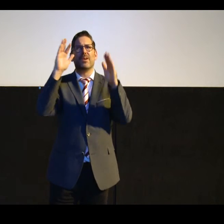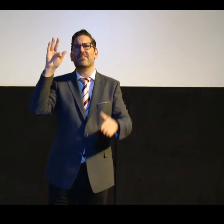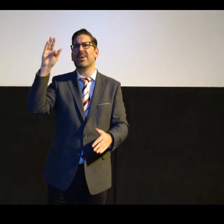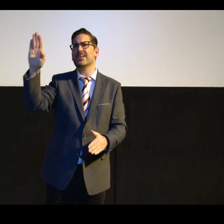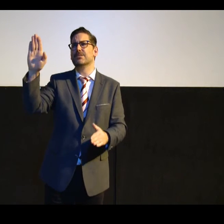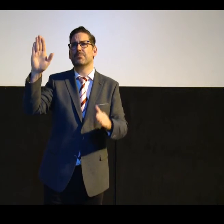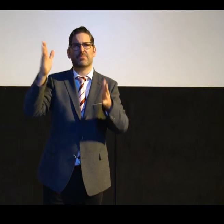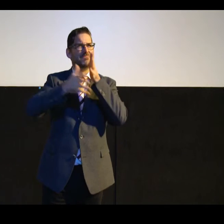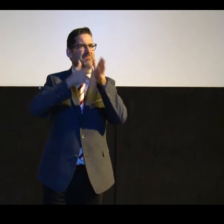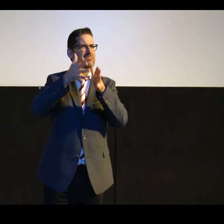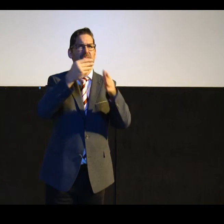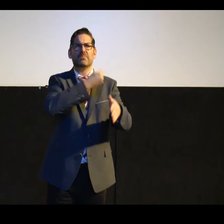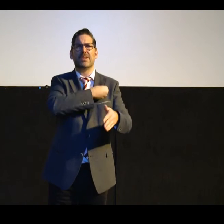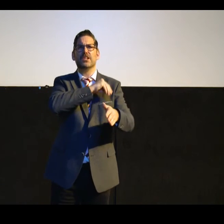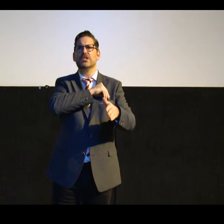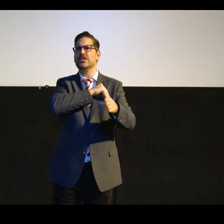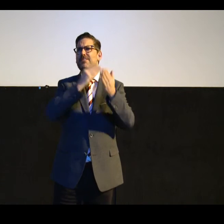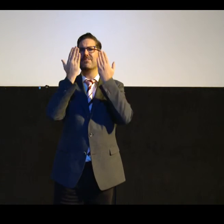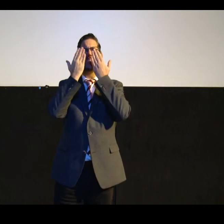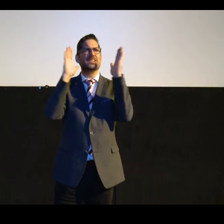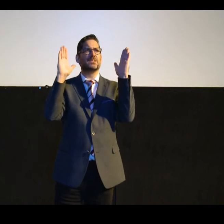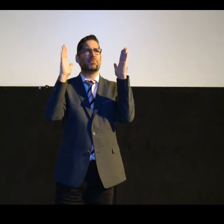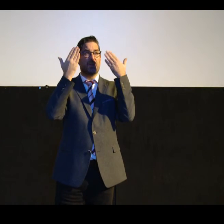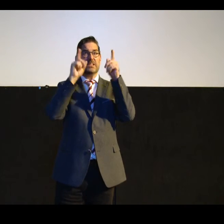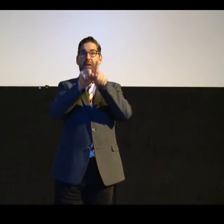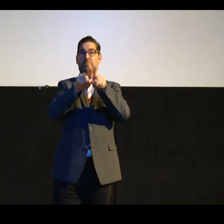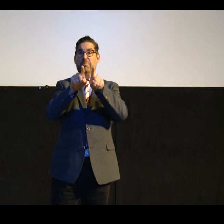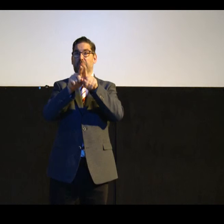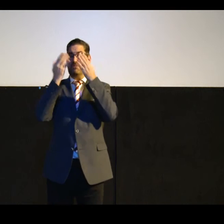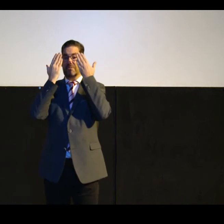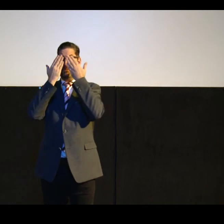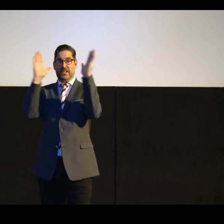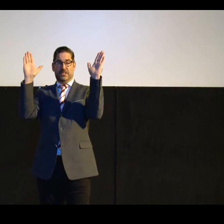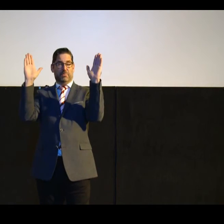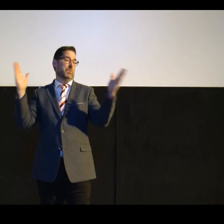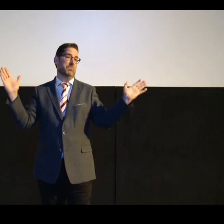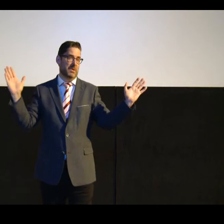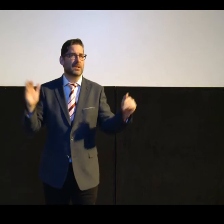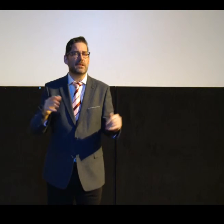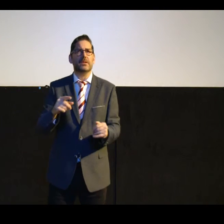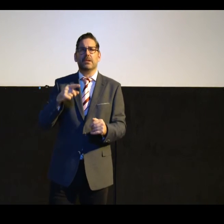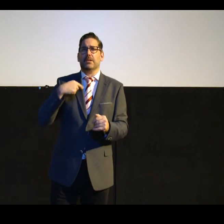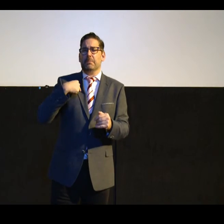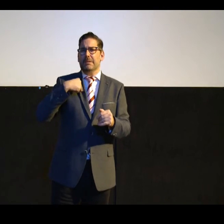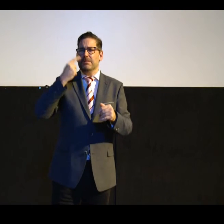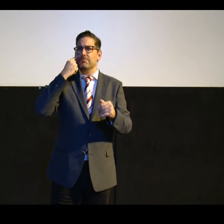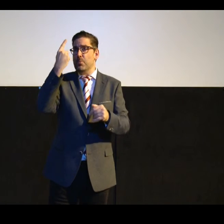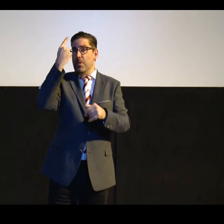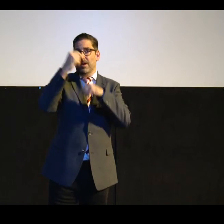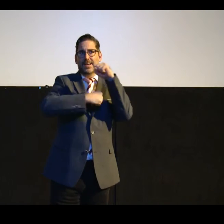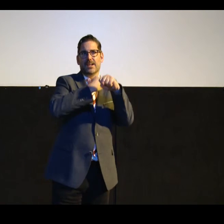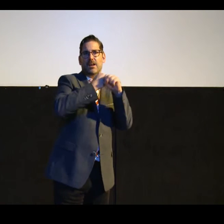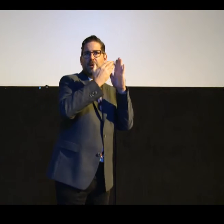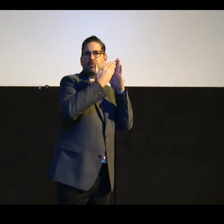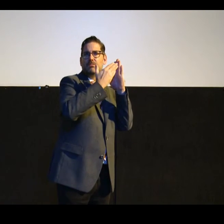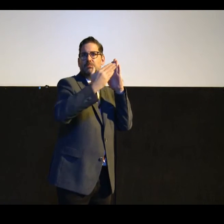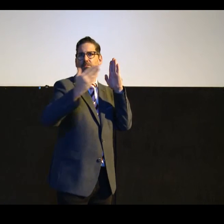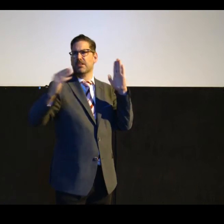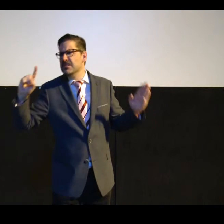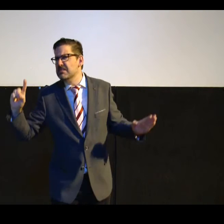Y bueno, ya habrán visto que en la UD tenemos muchísimo trabajo, pero tenemos una página de Facebook donde vamos pues actualizando todo